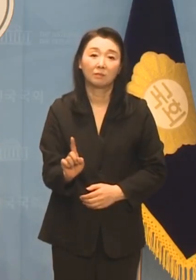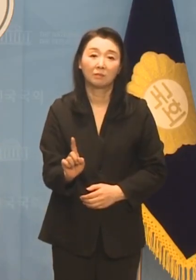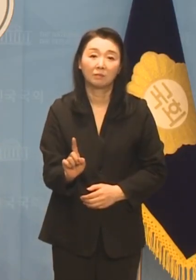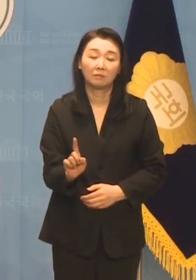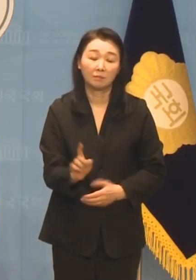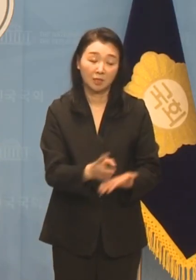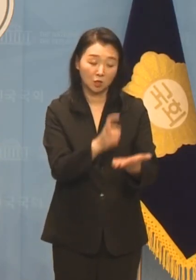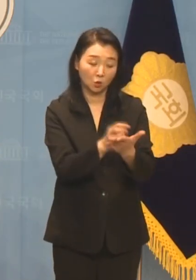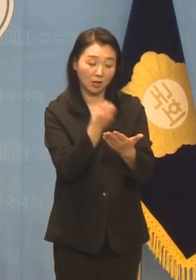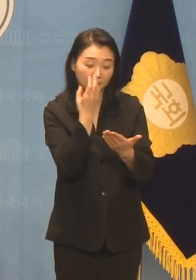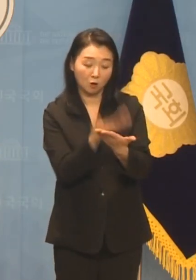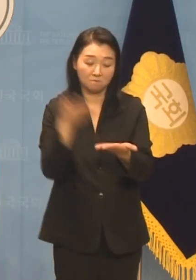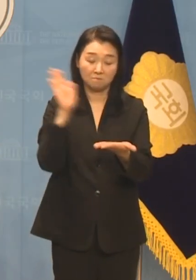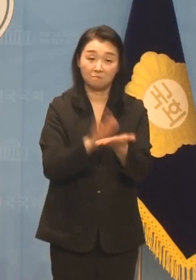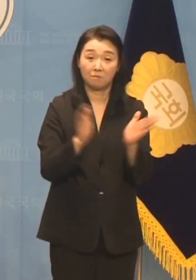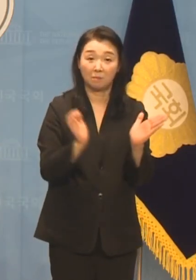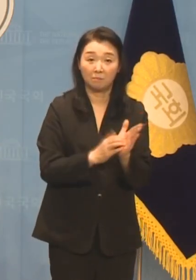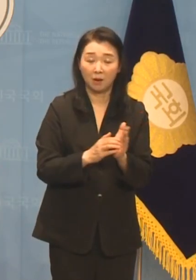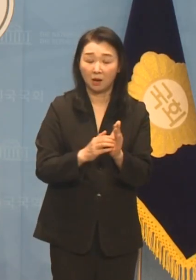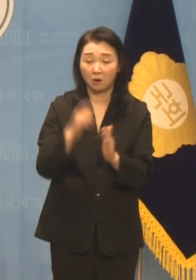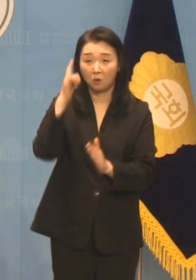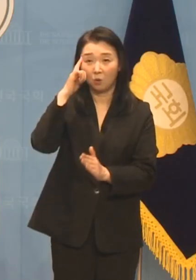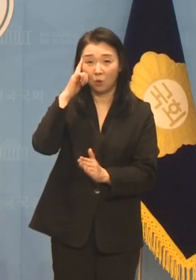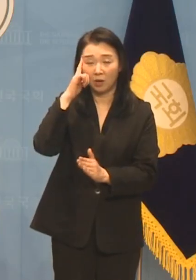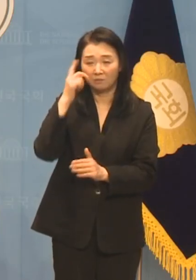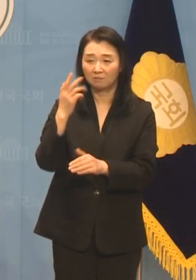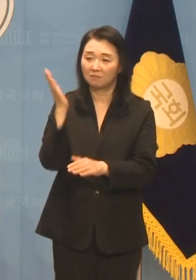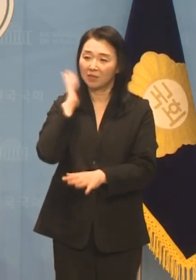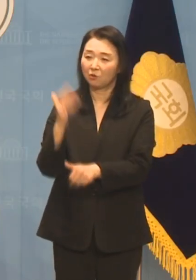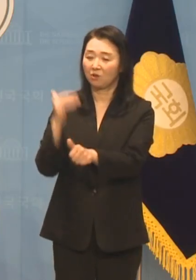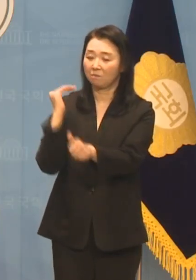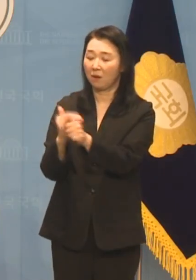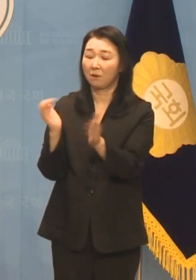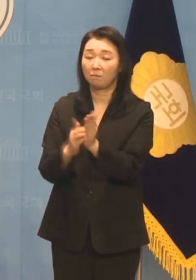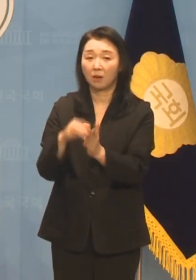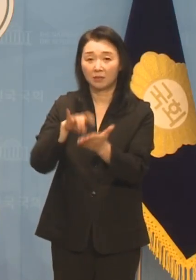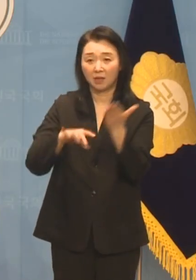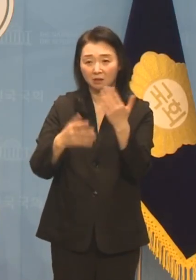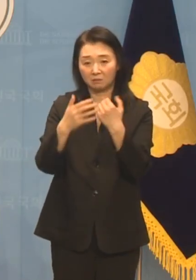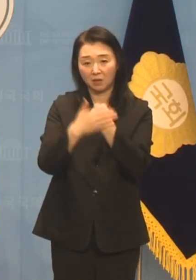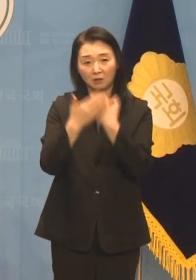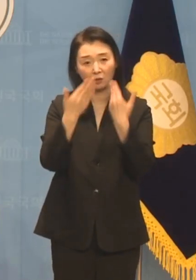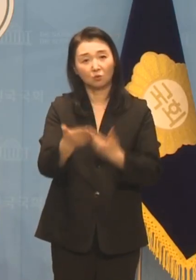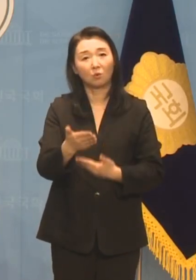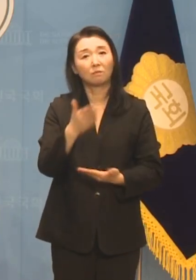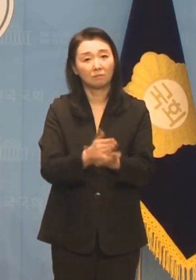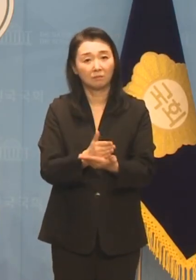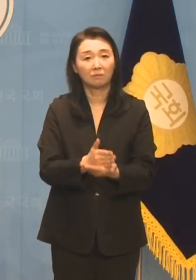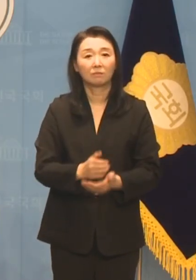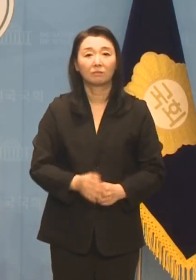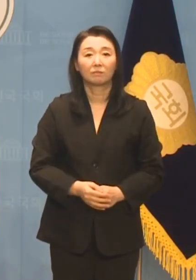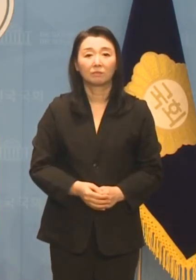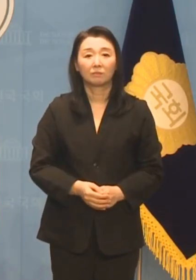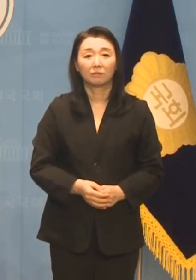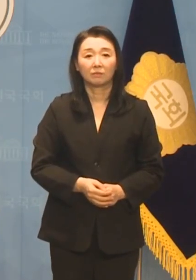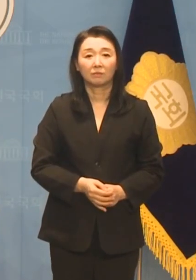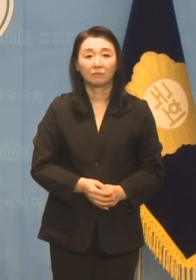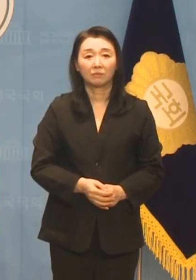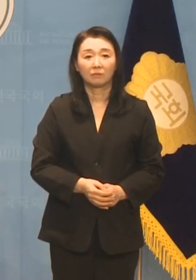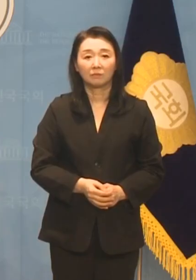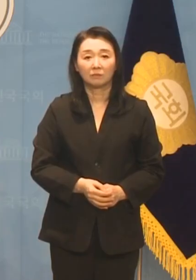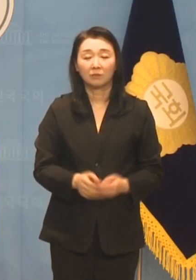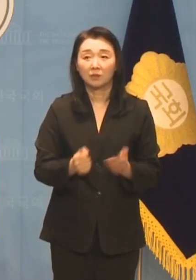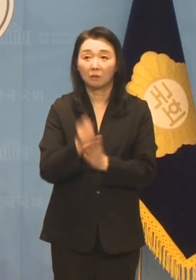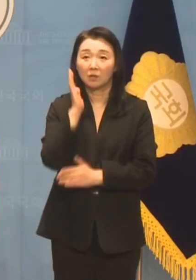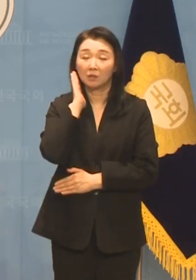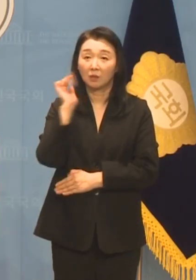조례를 정비해서 최소한 파면된 대통령에게는 세금 감면 특혜를 주는 일은 없어야 합니다. 이에 대통령이